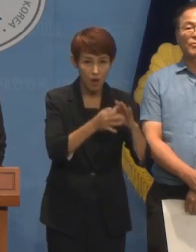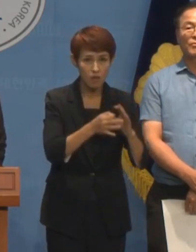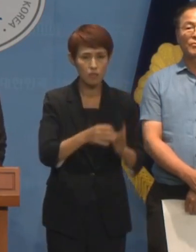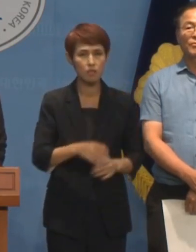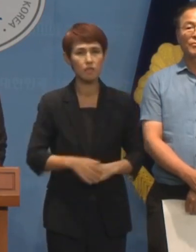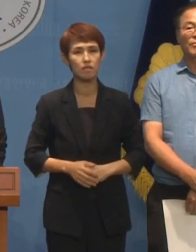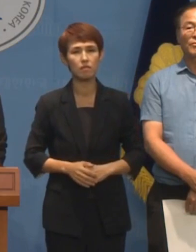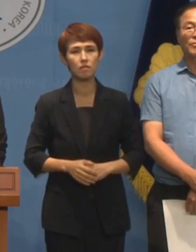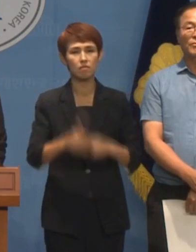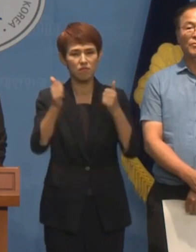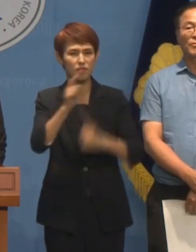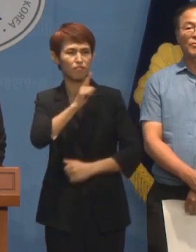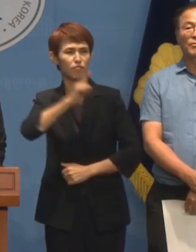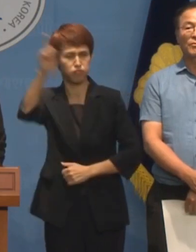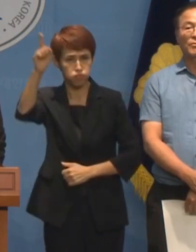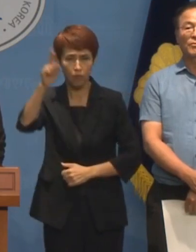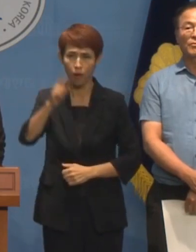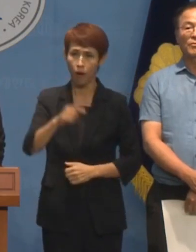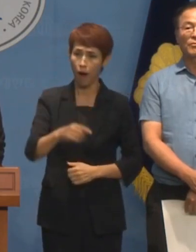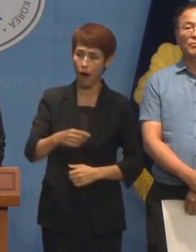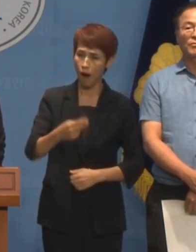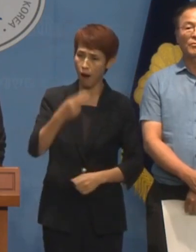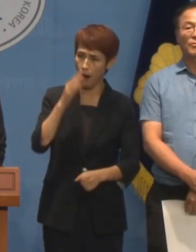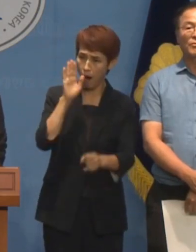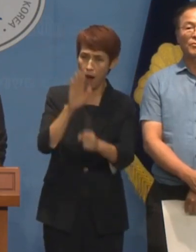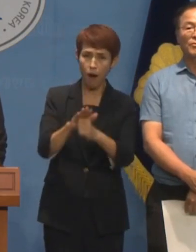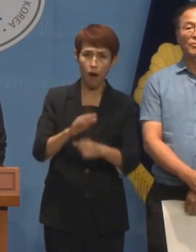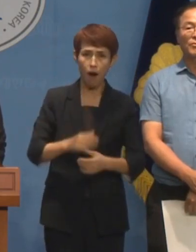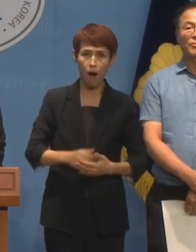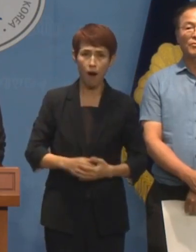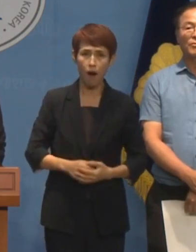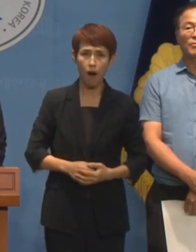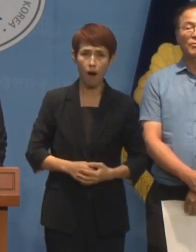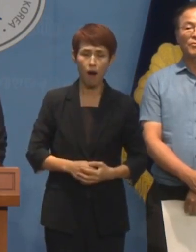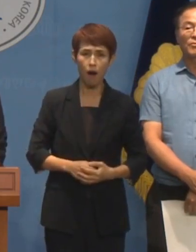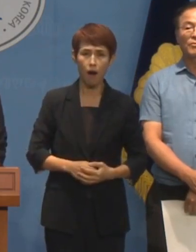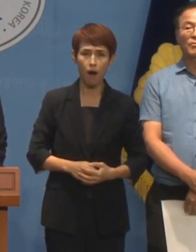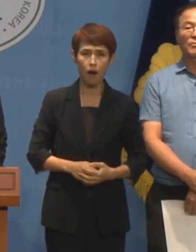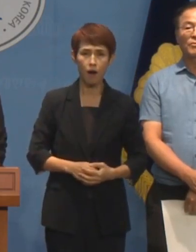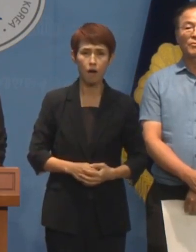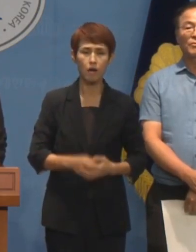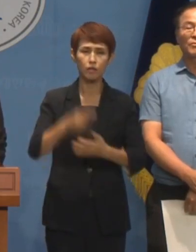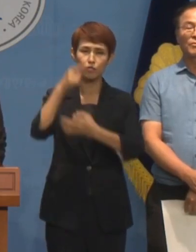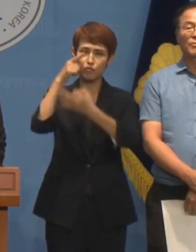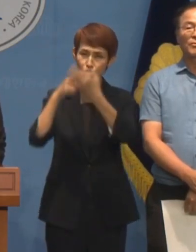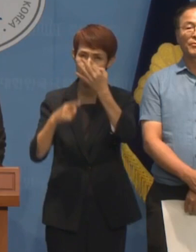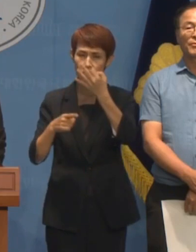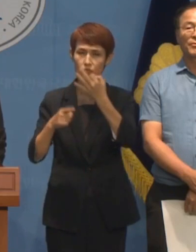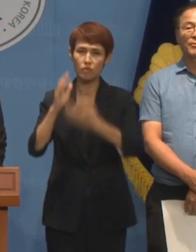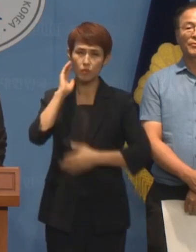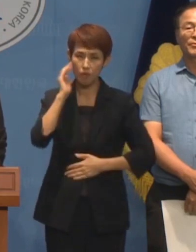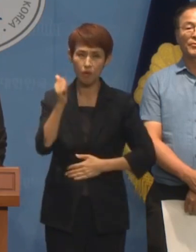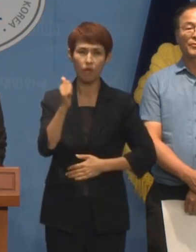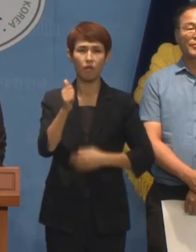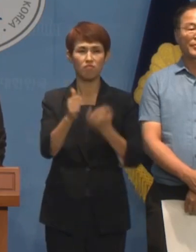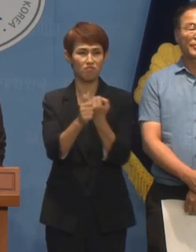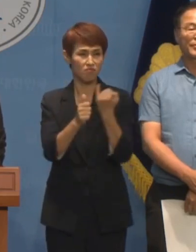기소하는 이런 믿을 수 없는 사태가 벌어졌습니다. 윤석열 김건희